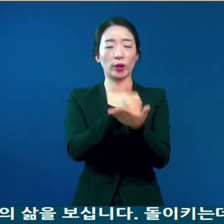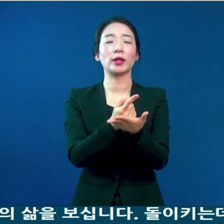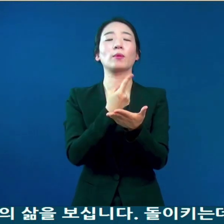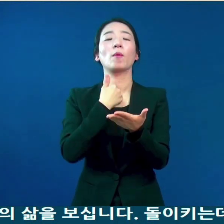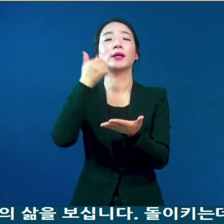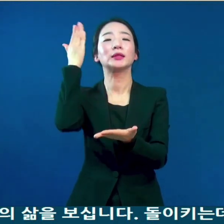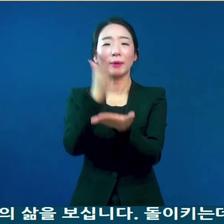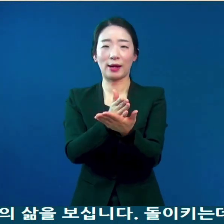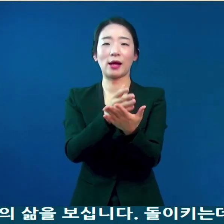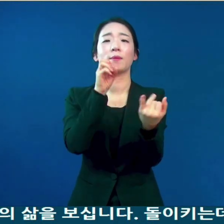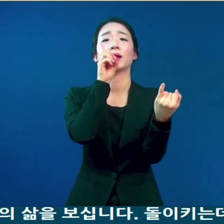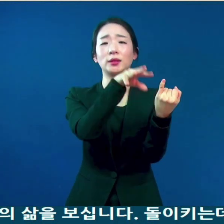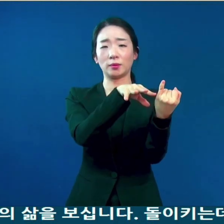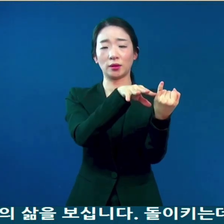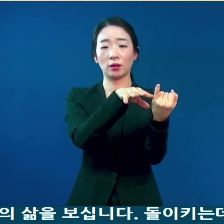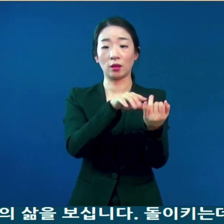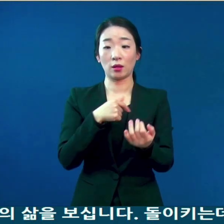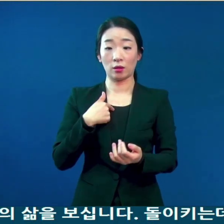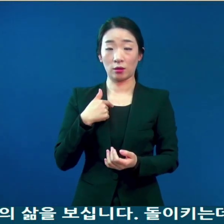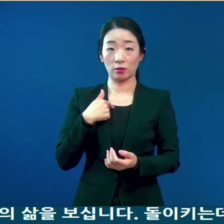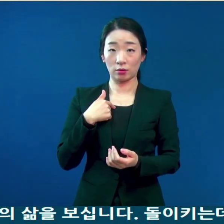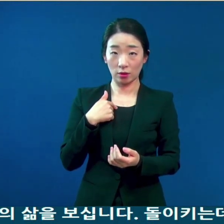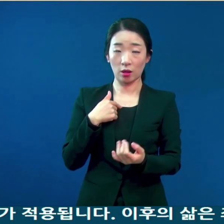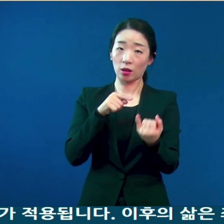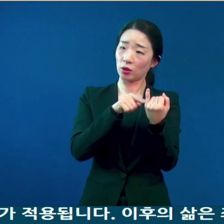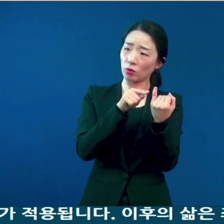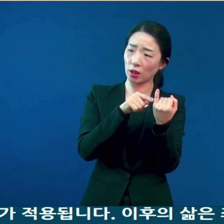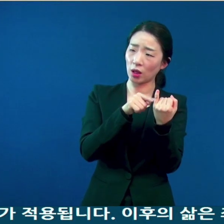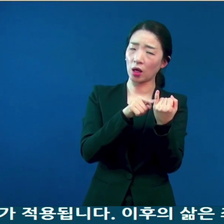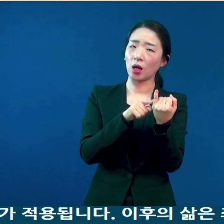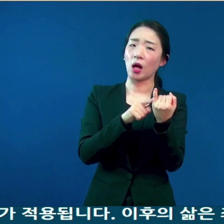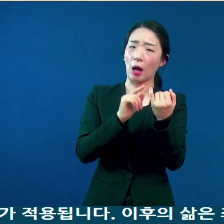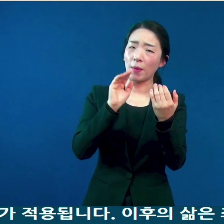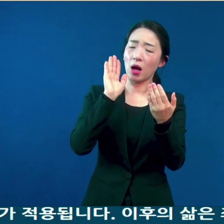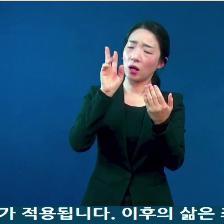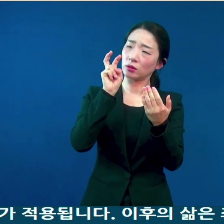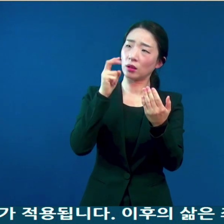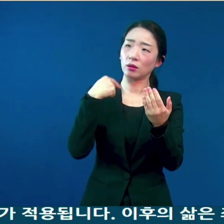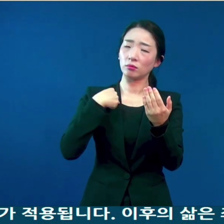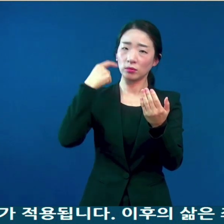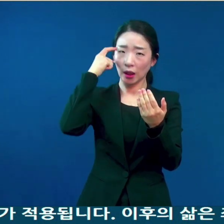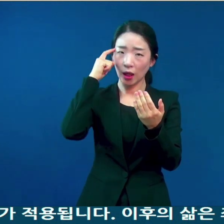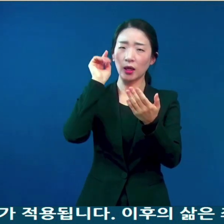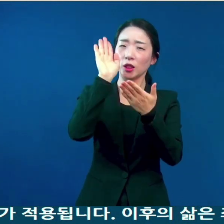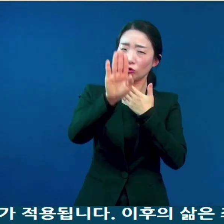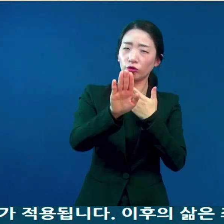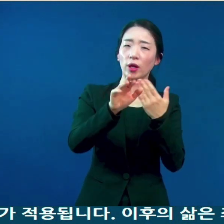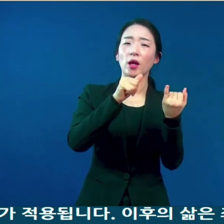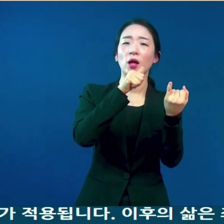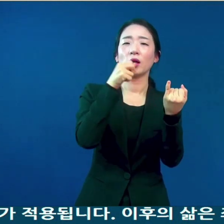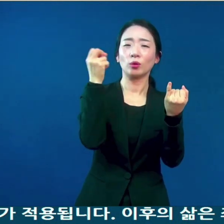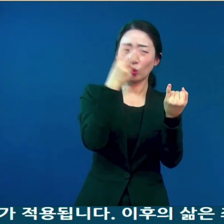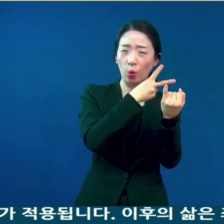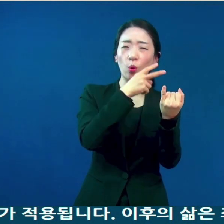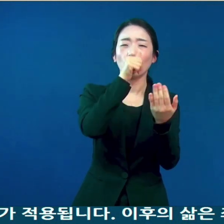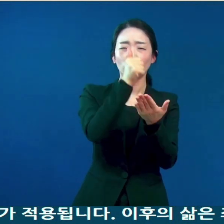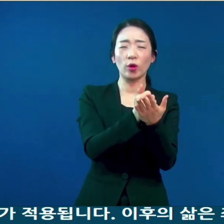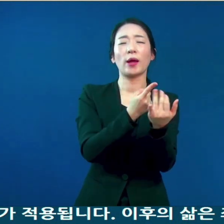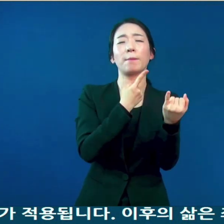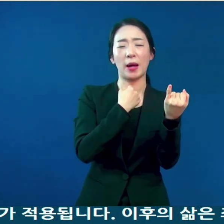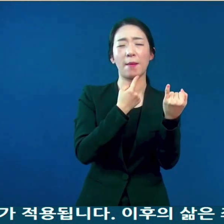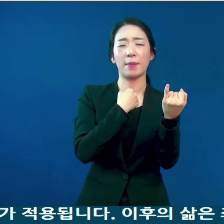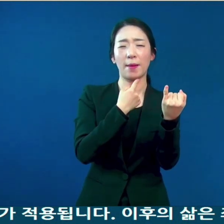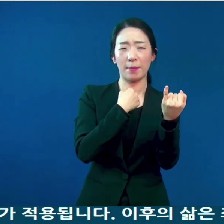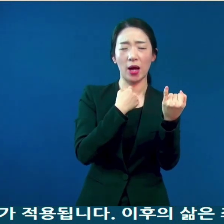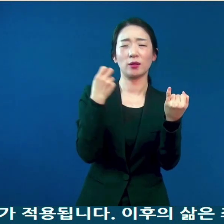죄를 범했을 것 같습니다. 이후에 한 번 더 죄를 범했다? 저는 그렇게 생각할 수 없습니다. 분명히 이 여인이 유혹도 받았을 것이고